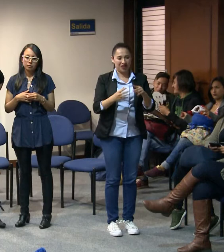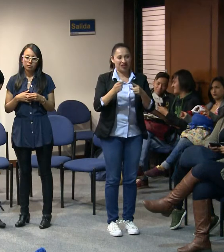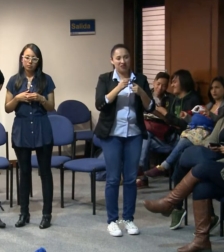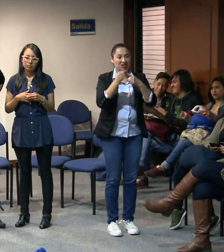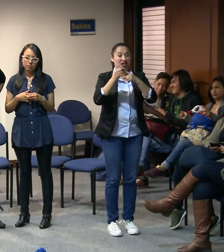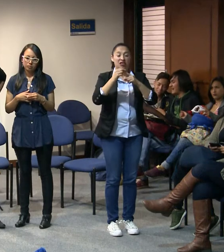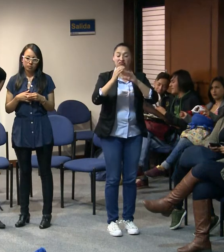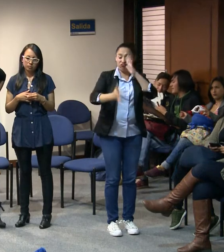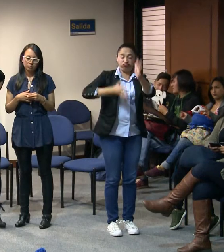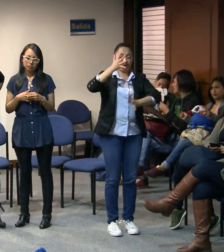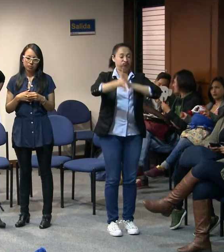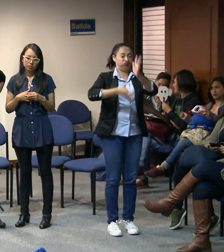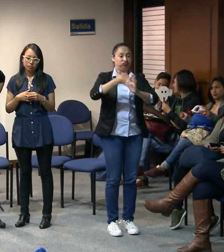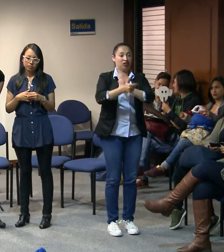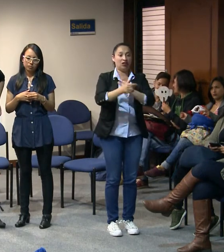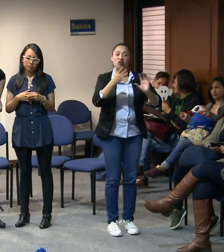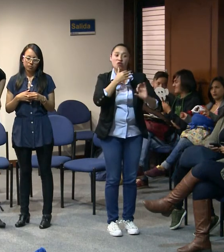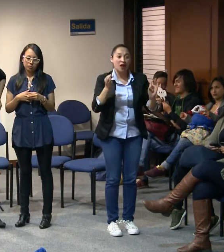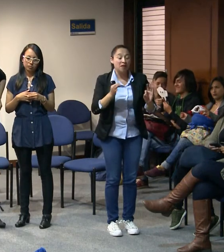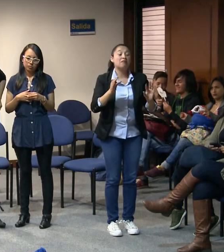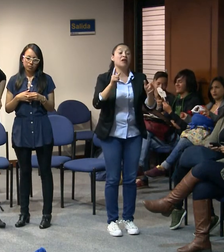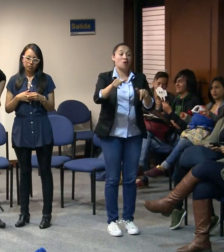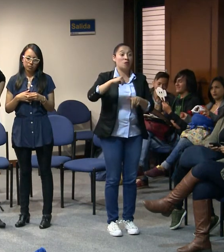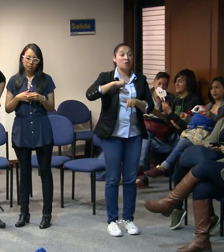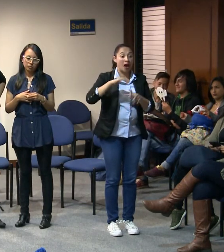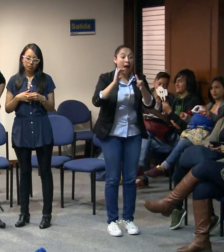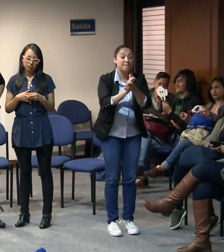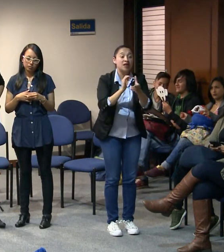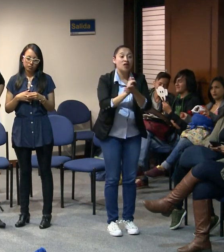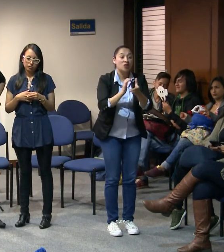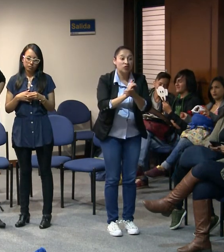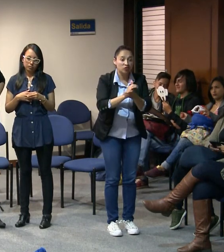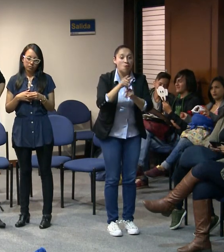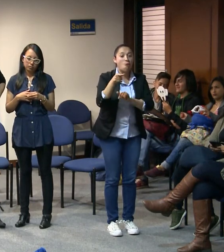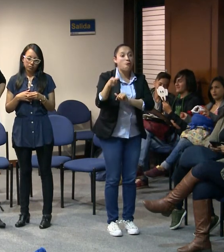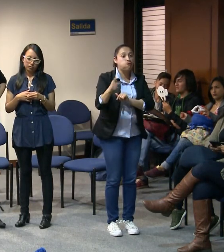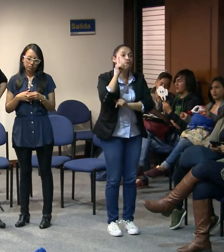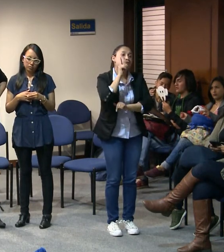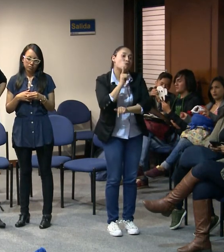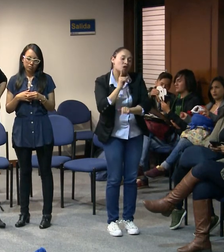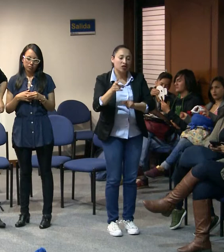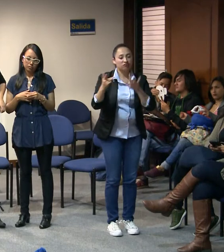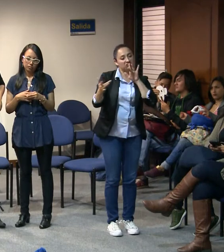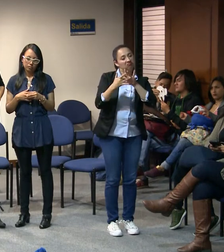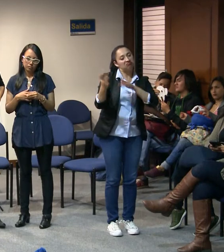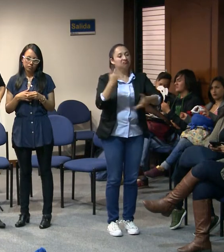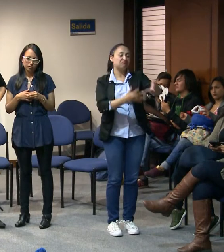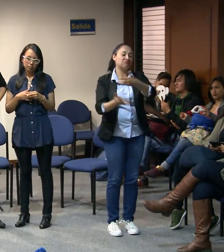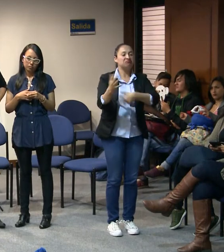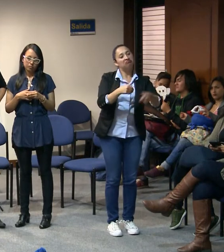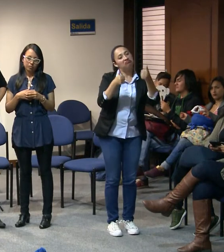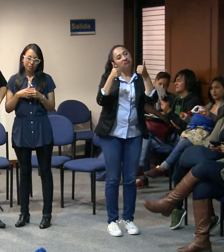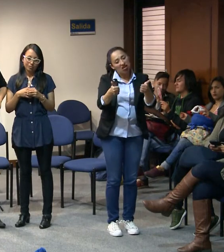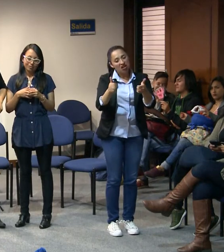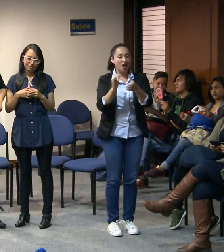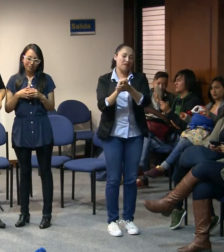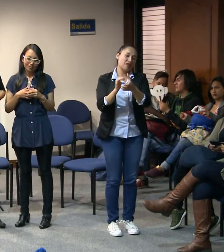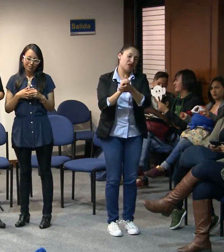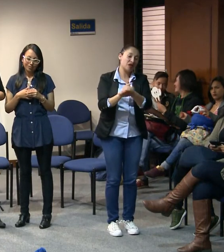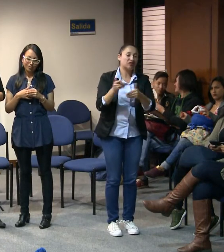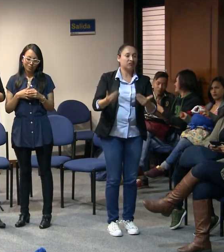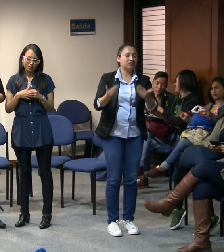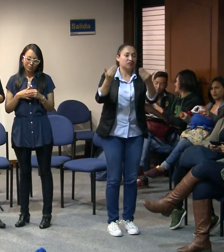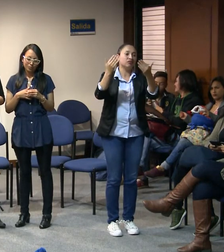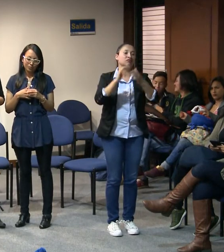señas, pero tienen amigos en su entorno que son sordos y manejan una interacción buena, son amigos, sí,